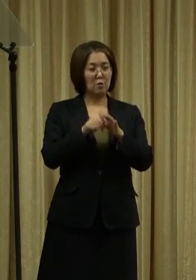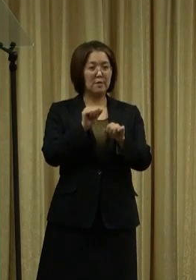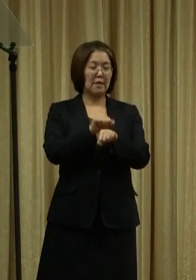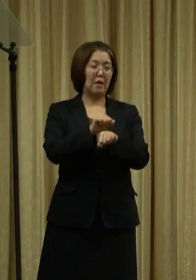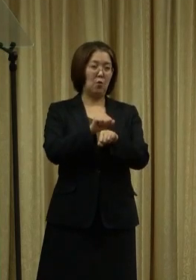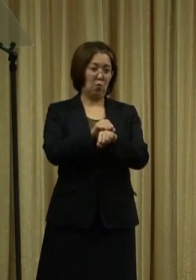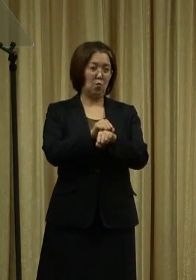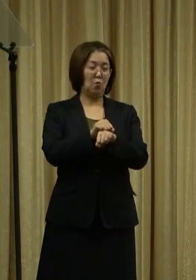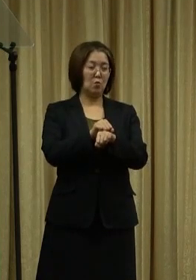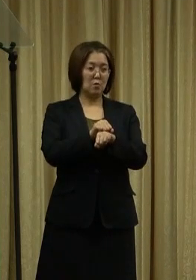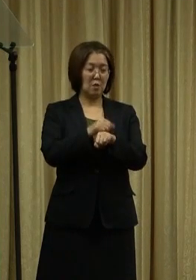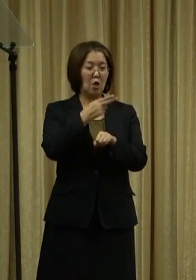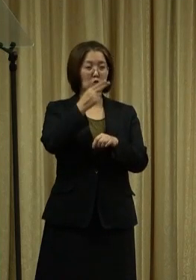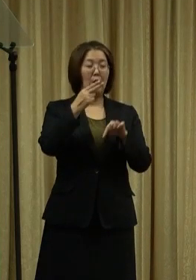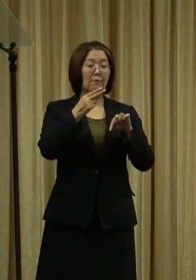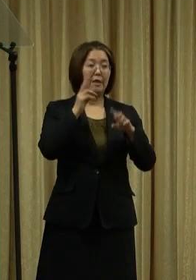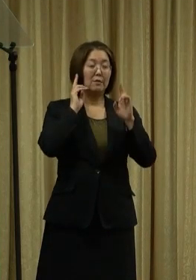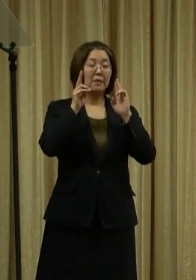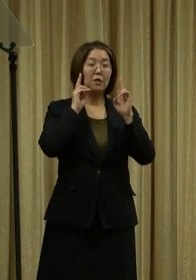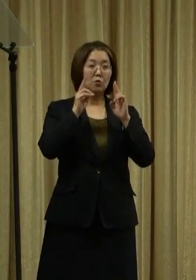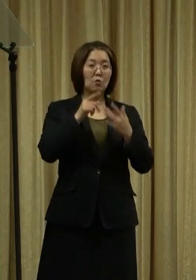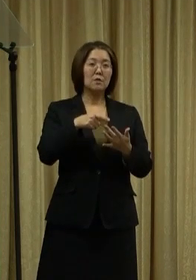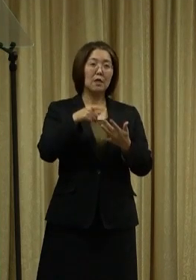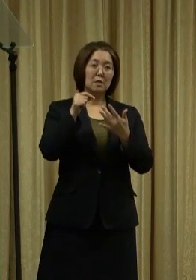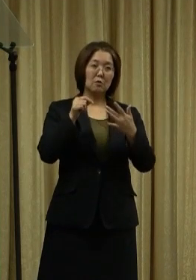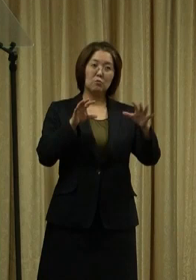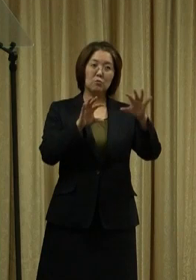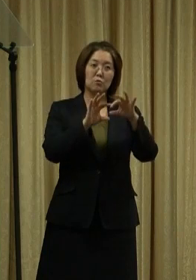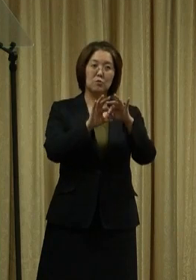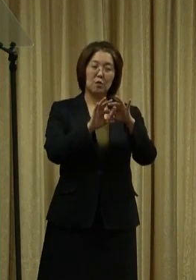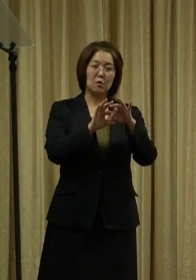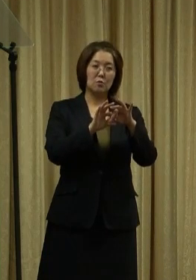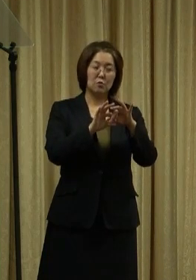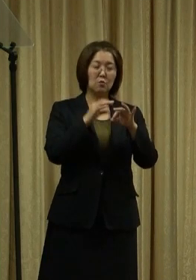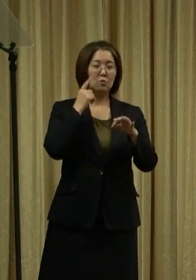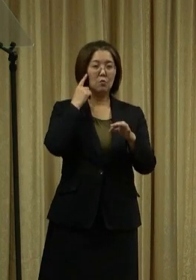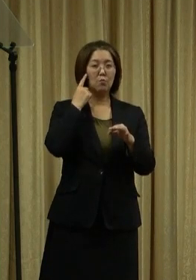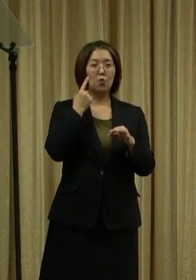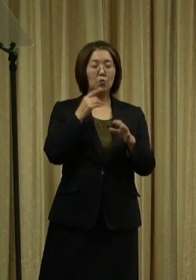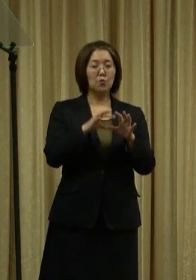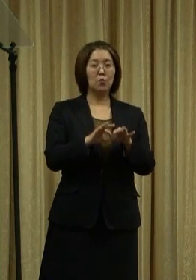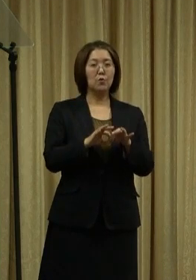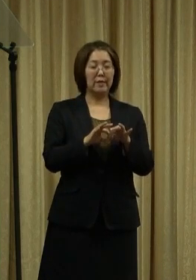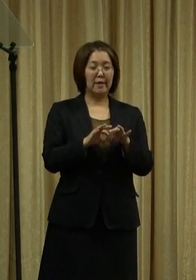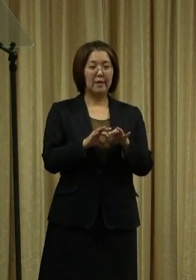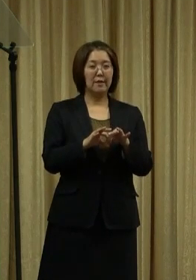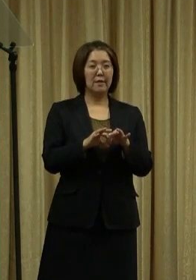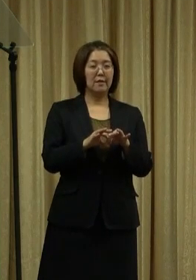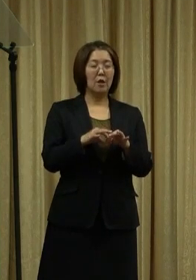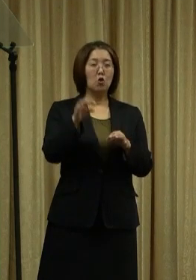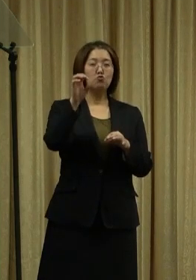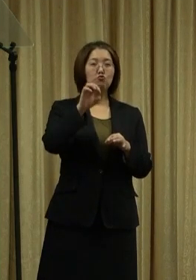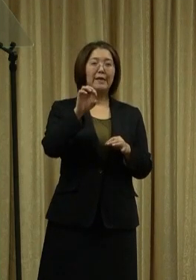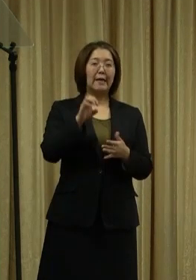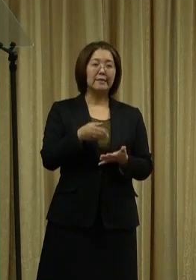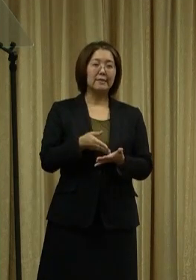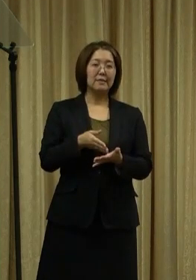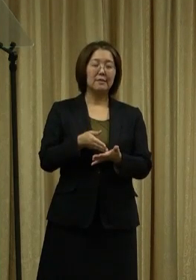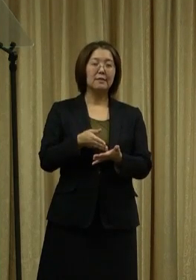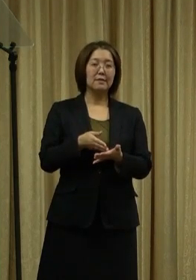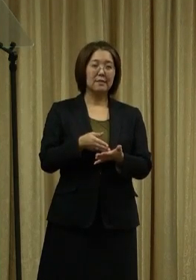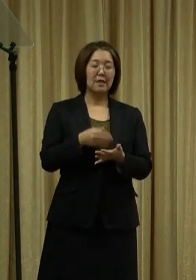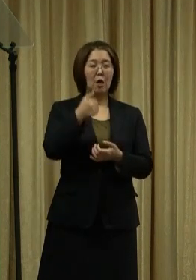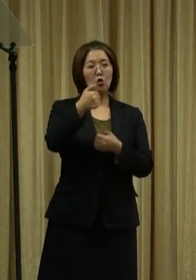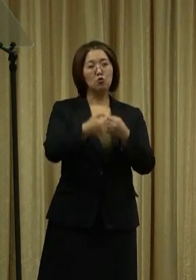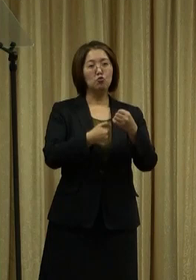三富山県企業の選択肢の一つになるという、そのことにつながるということだというふうに思います。ですから、先ほども繰り返しになりますが、50